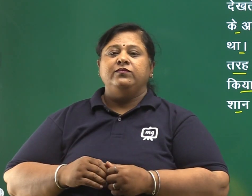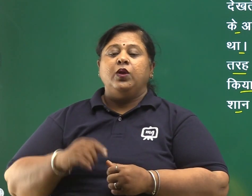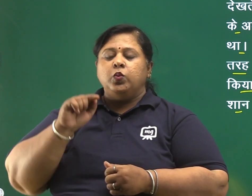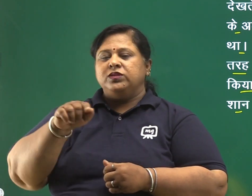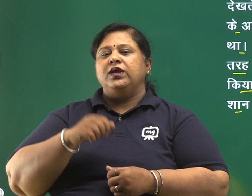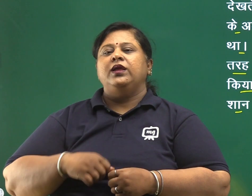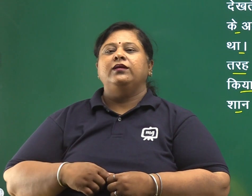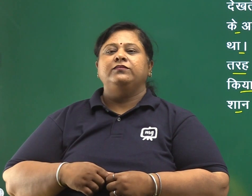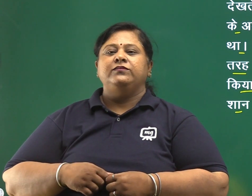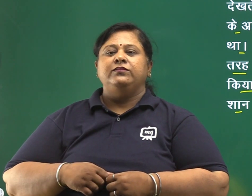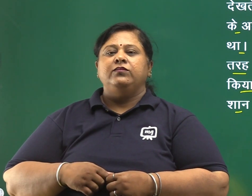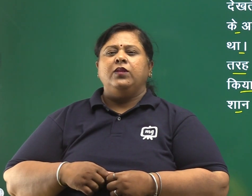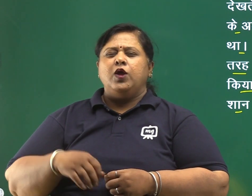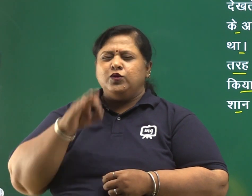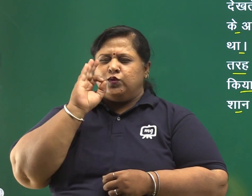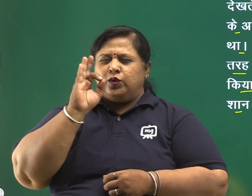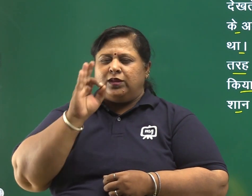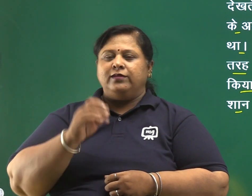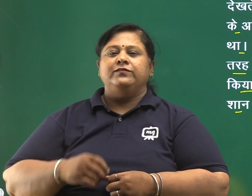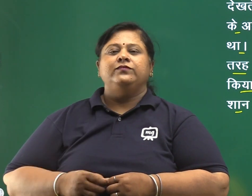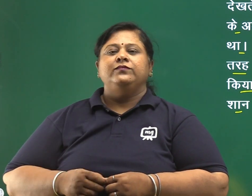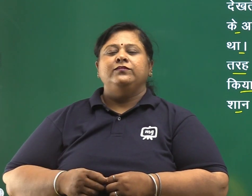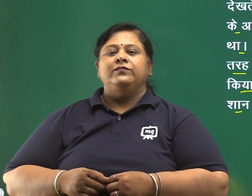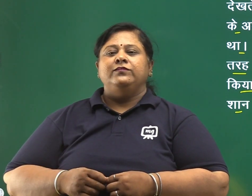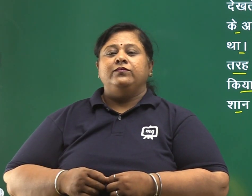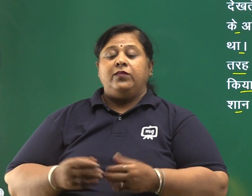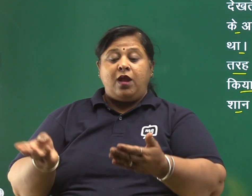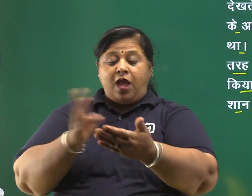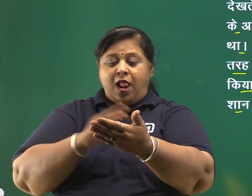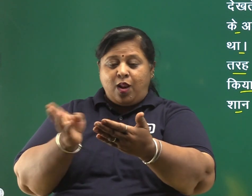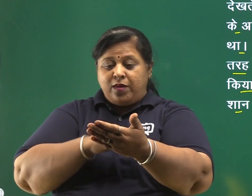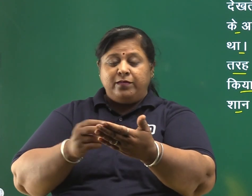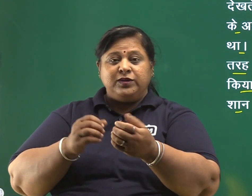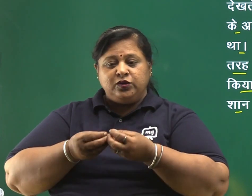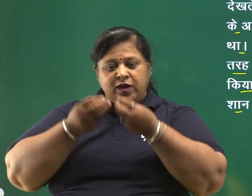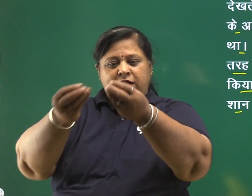उसके लिए एक सुंदर एल्बम भिजवाया।